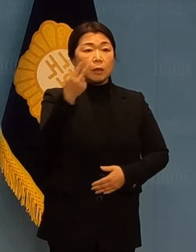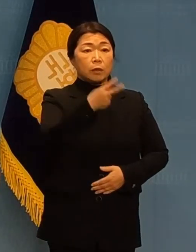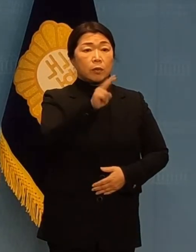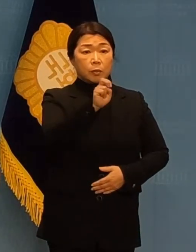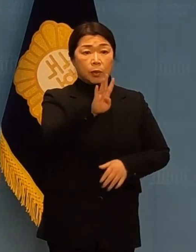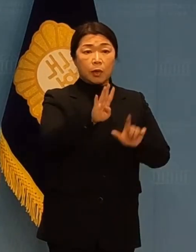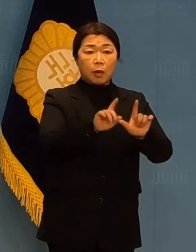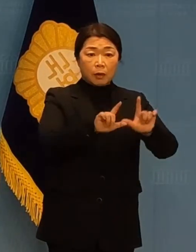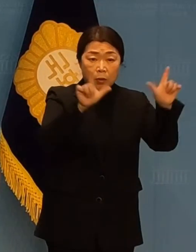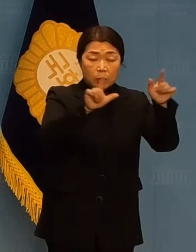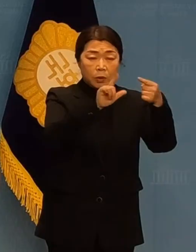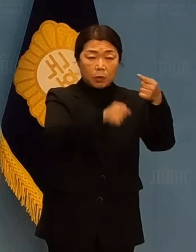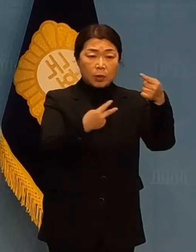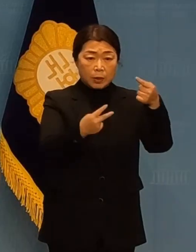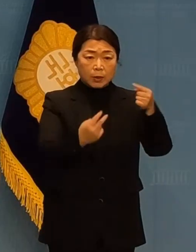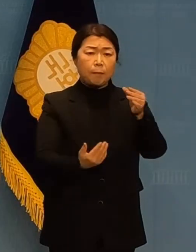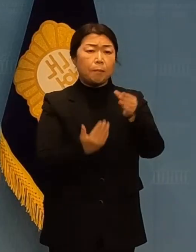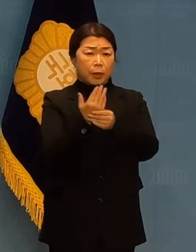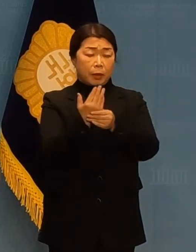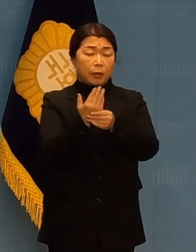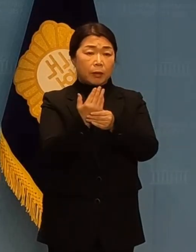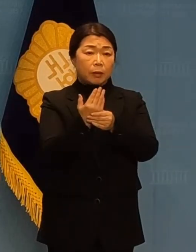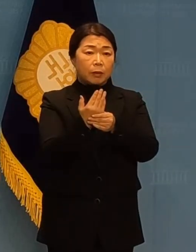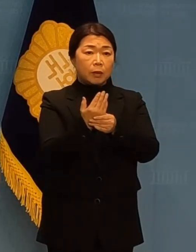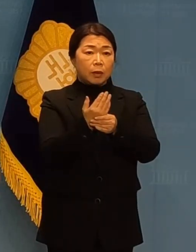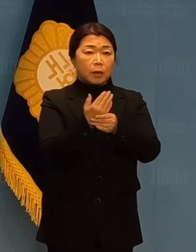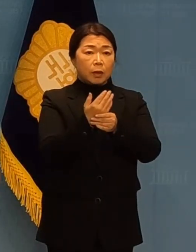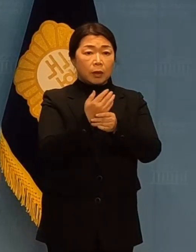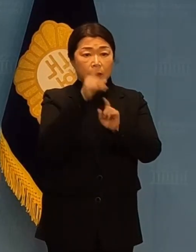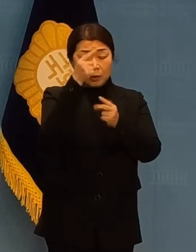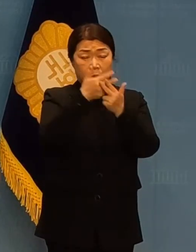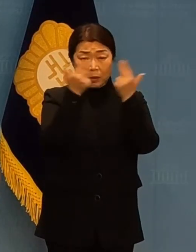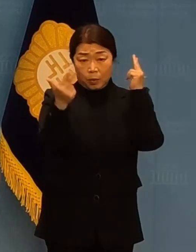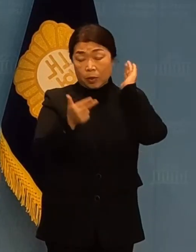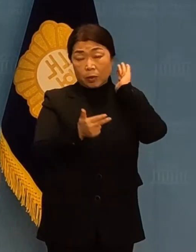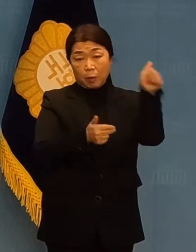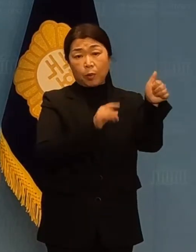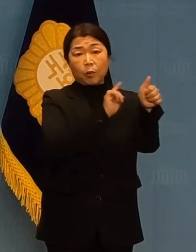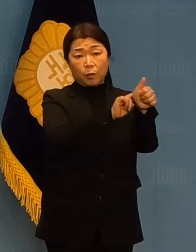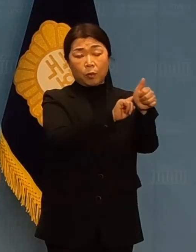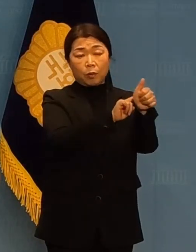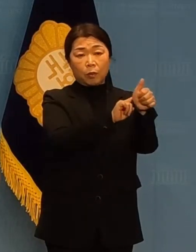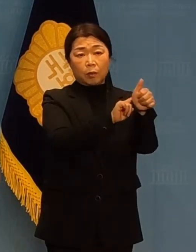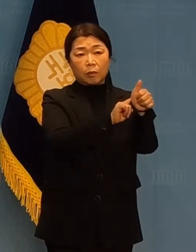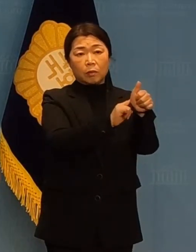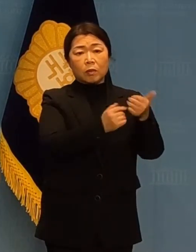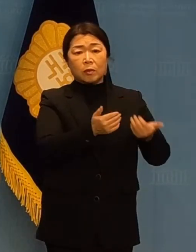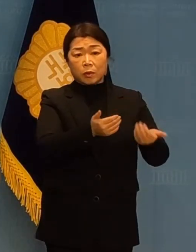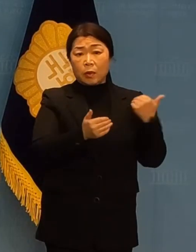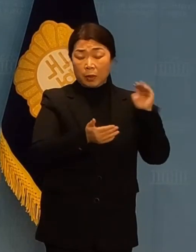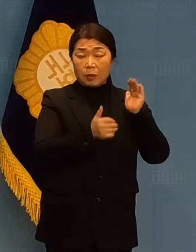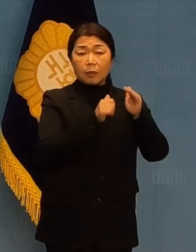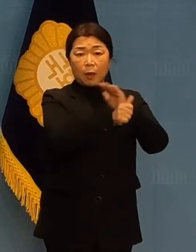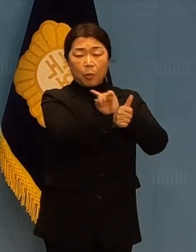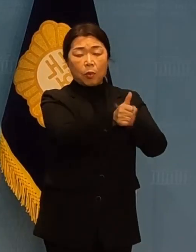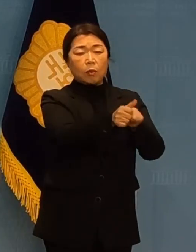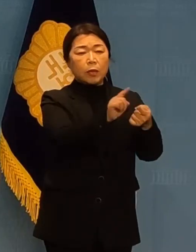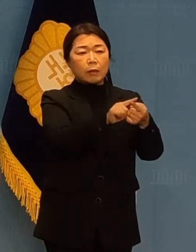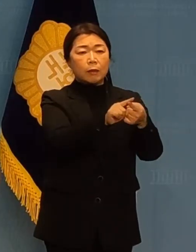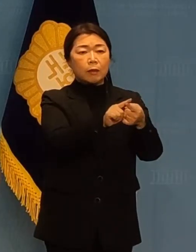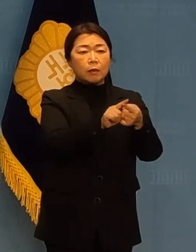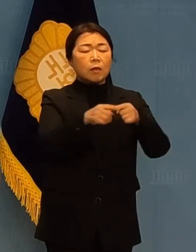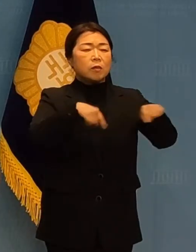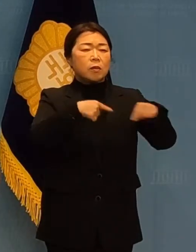2024년 1월 2일 발생한 이재명 대표에 대한 정치 테러,